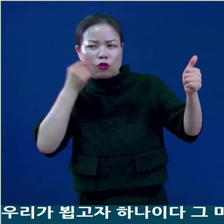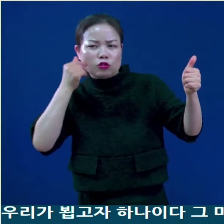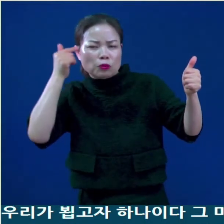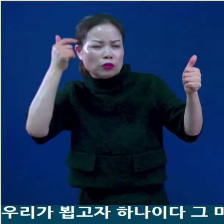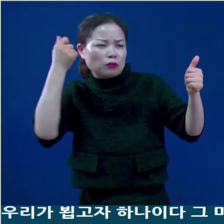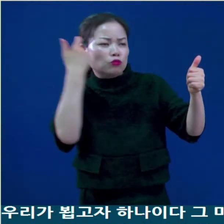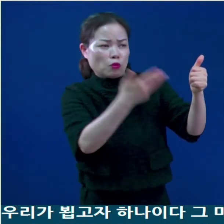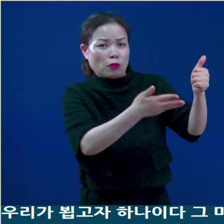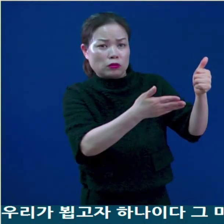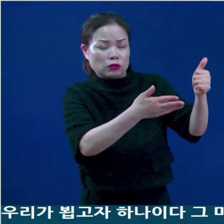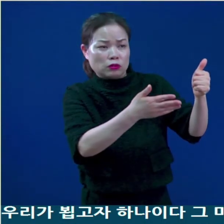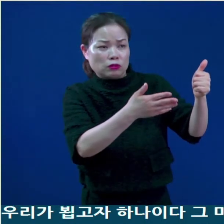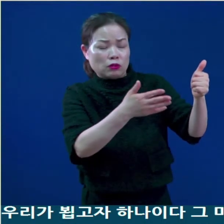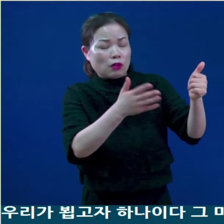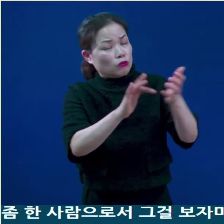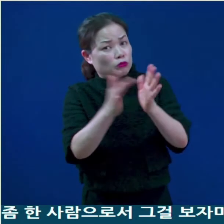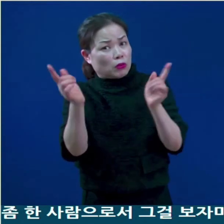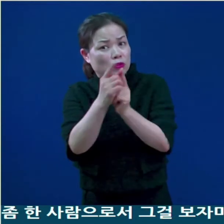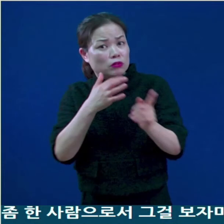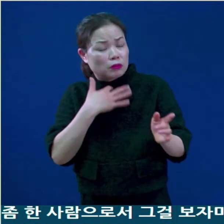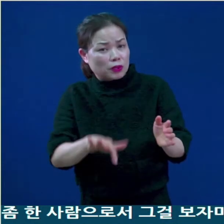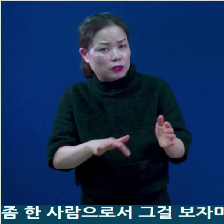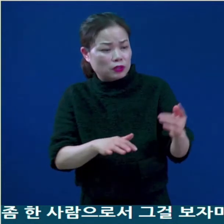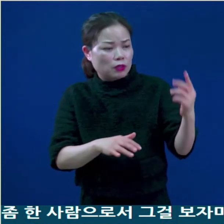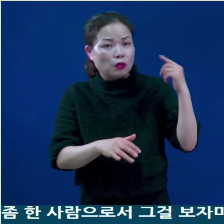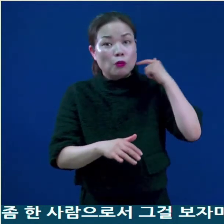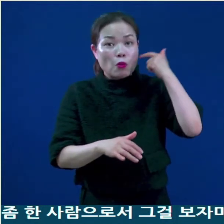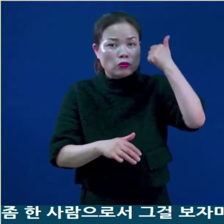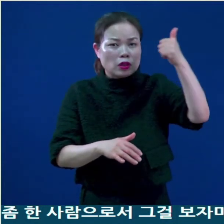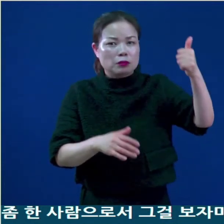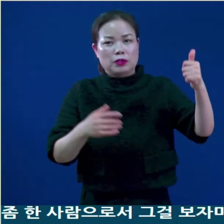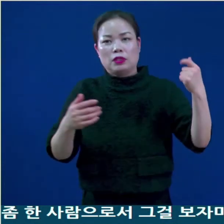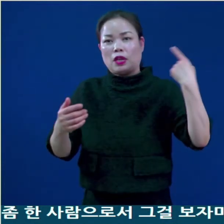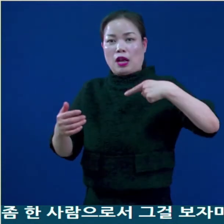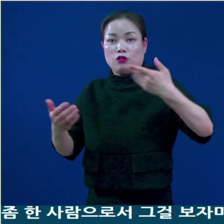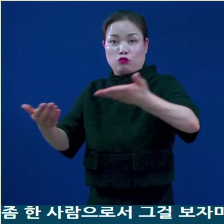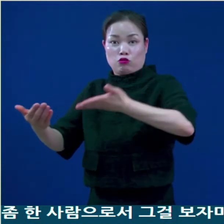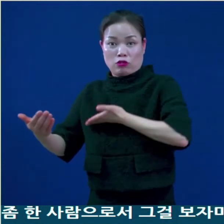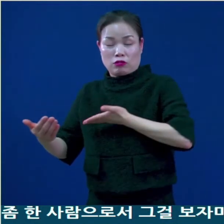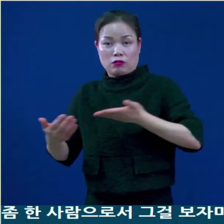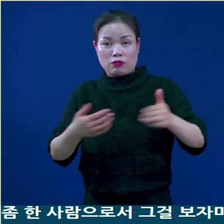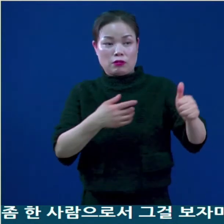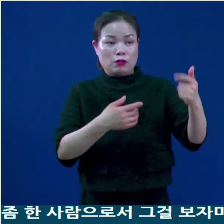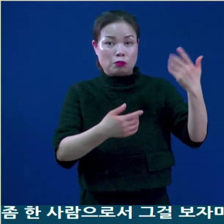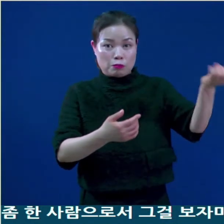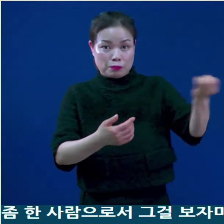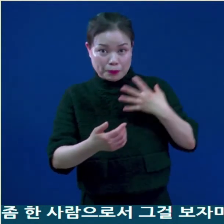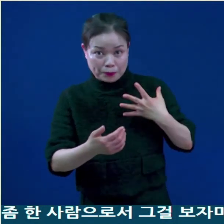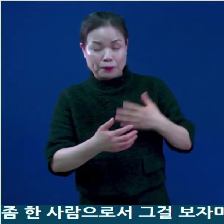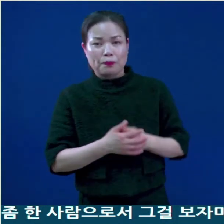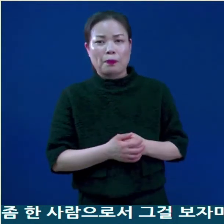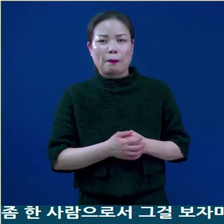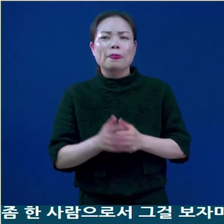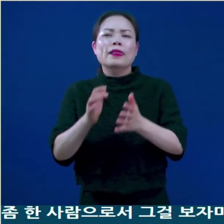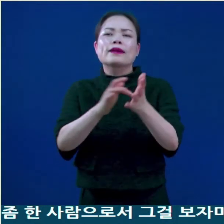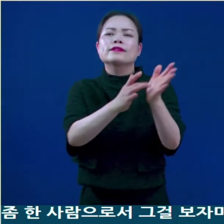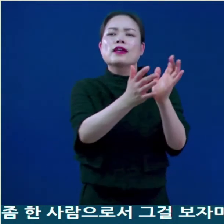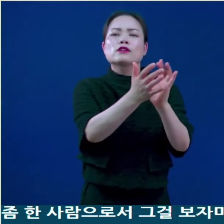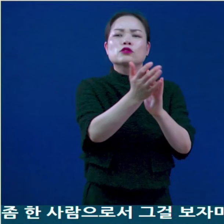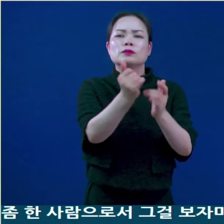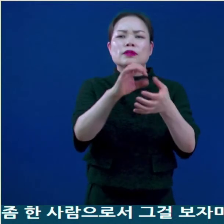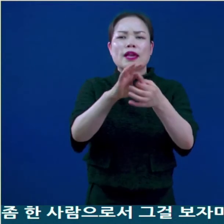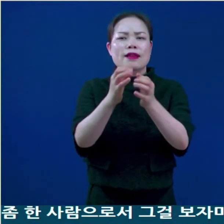그랬더니 그 목사님이 이렇게 저를 다 가르쳐 주시는데 한 수를 가르쳐 주시는데 예수님은 이